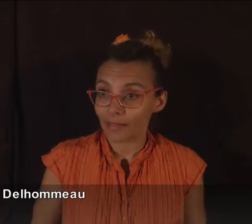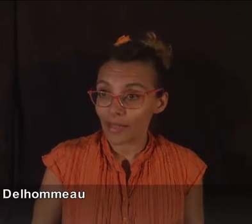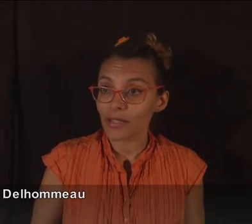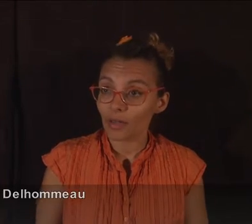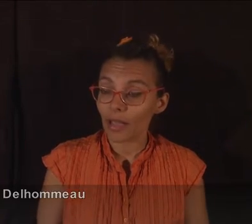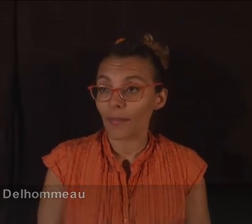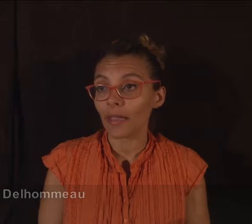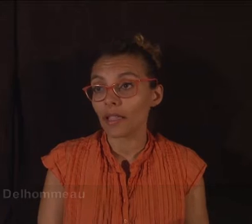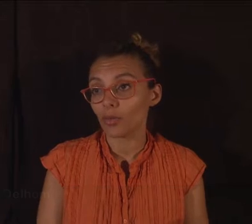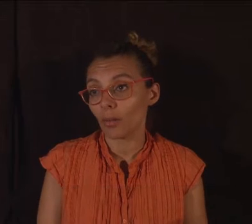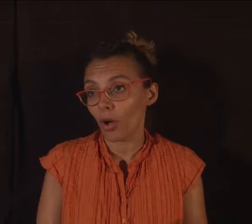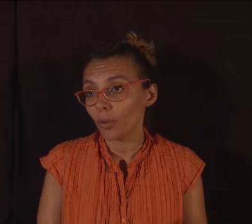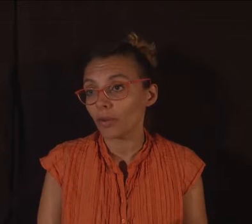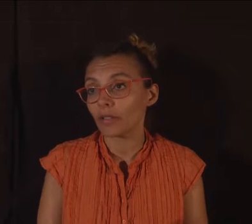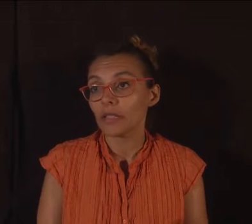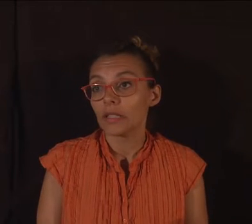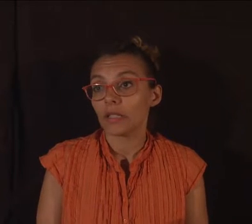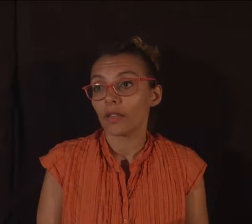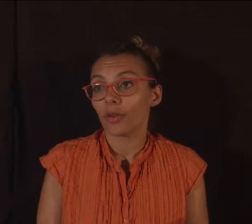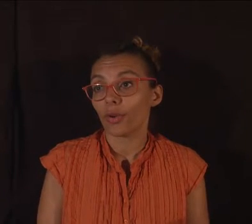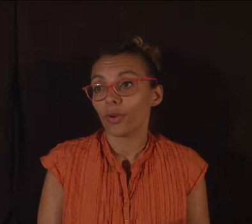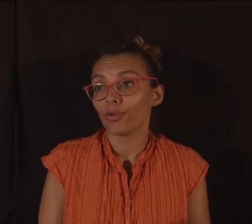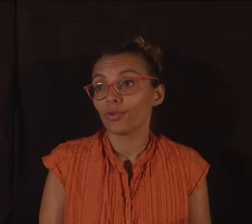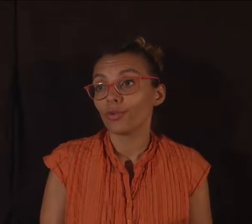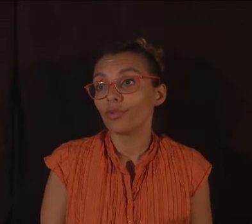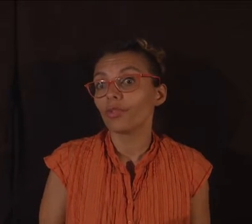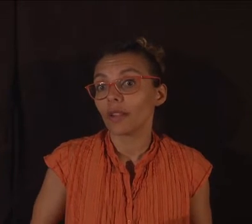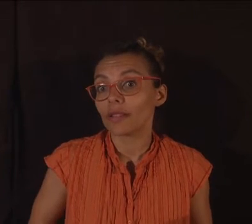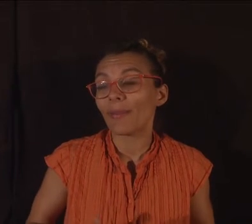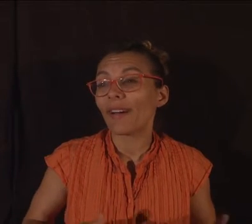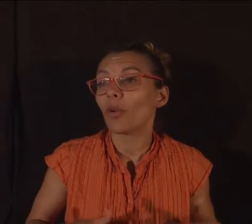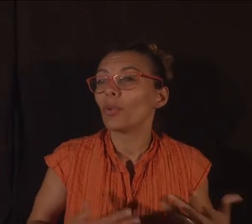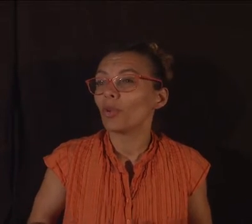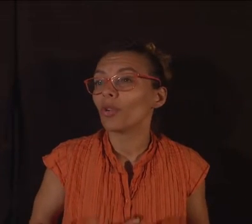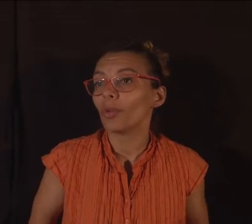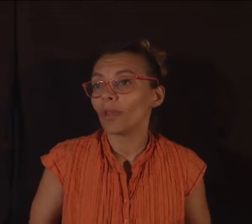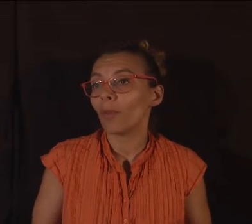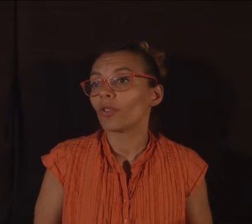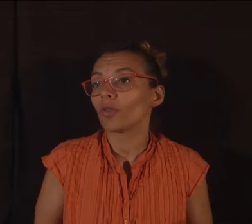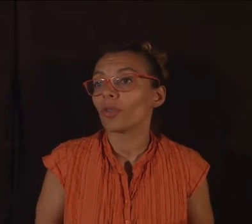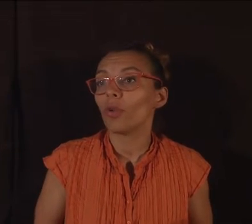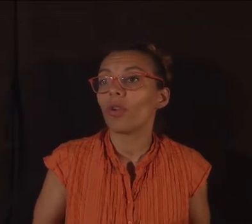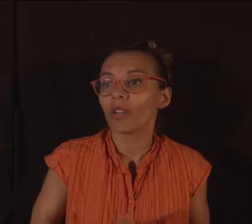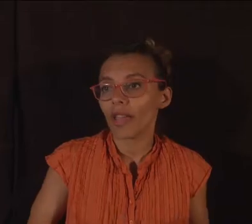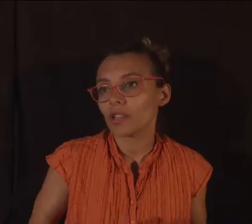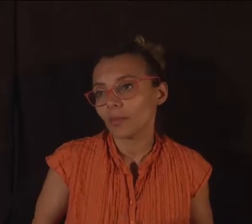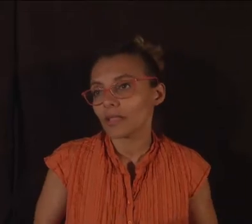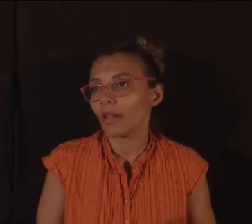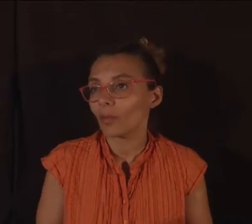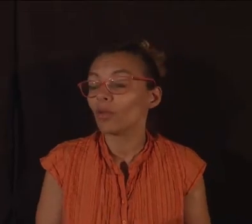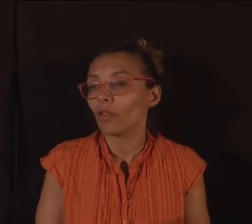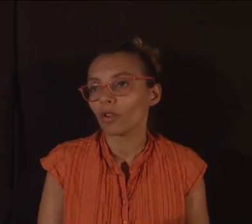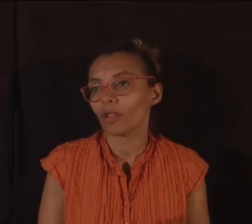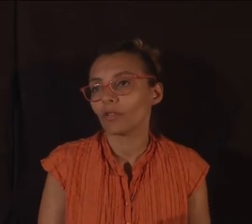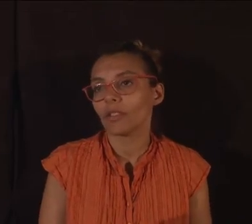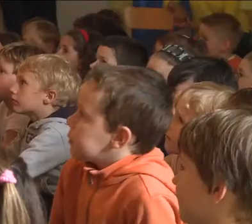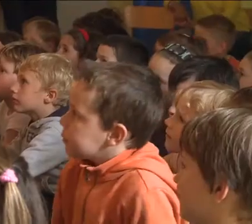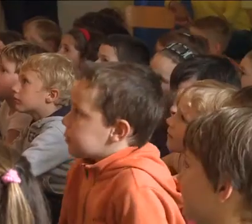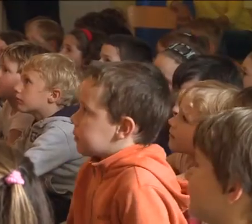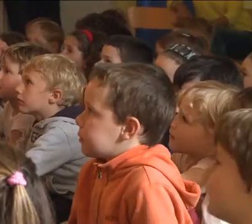une syntaxe et une grammaire qui lui est propre. Et du coup, voilà, c'est pas, on peut communément entendre le mot langage, mais c'est vraiment une